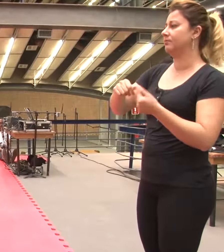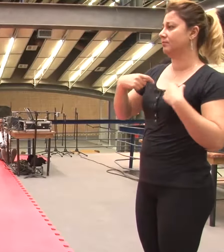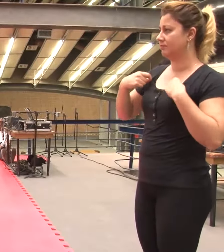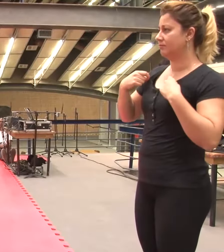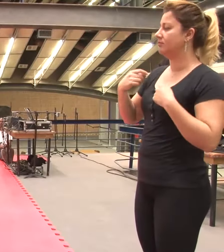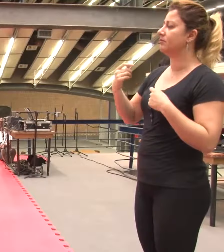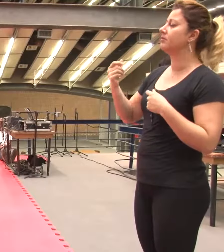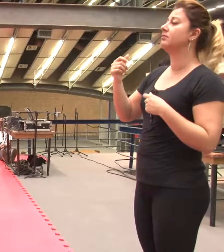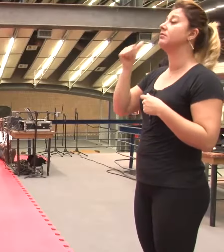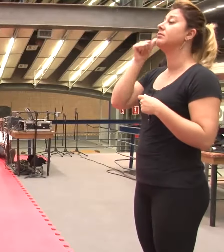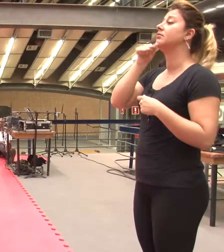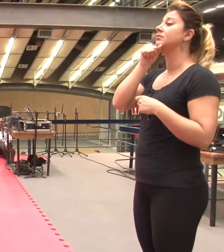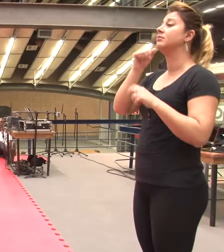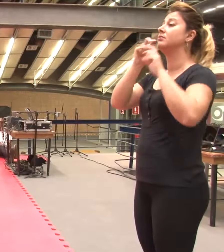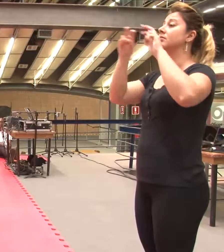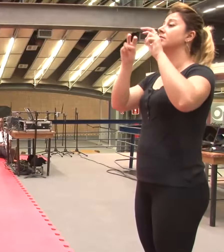Constância.